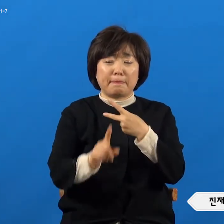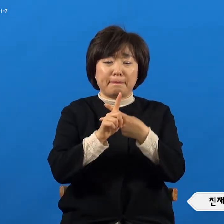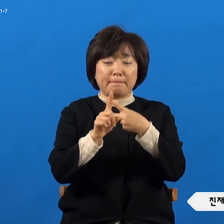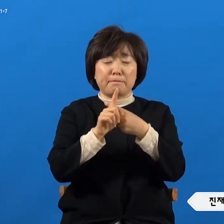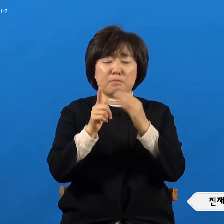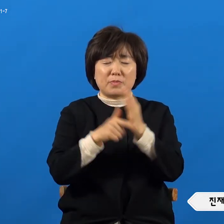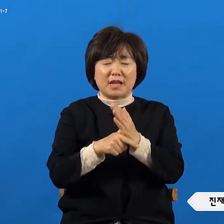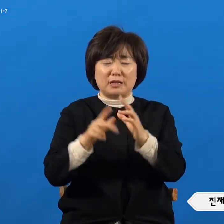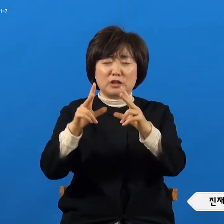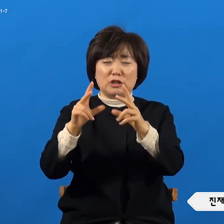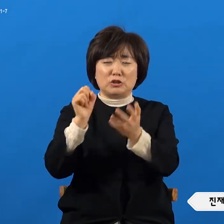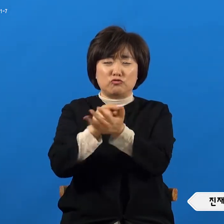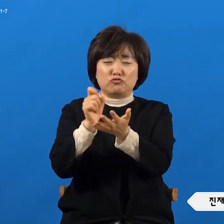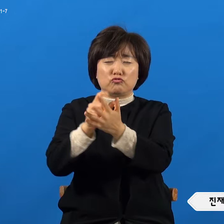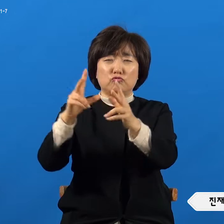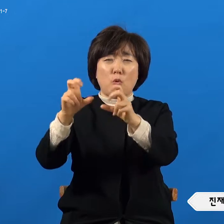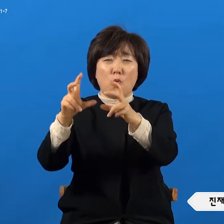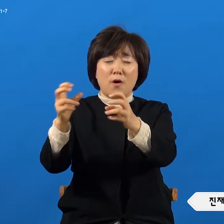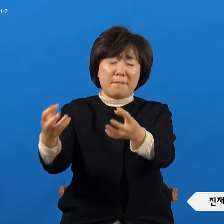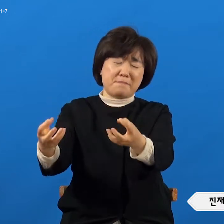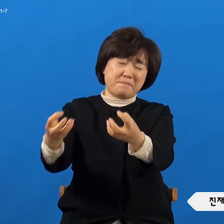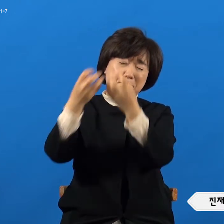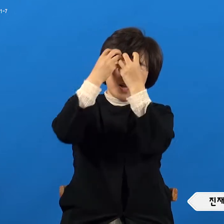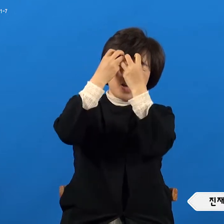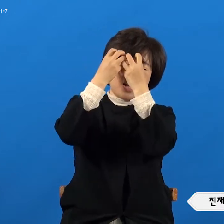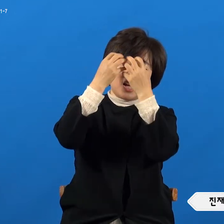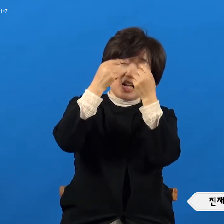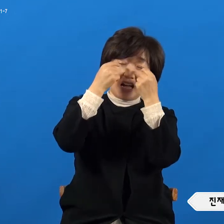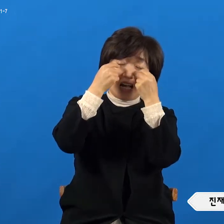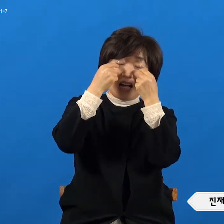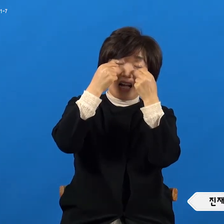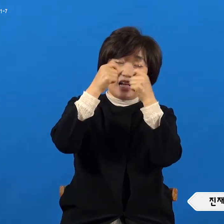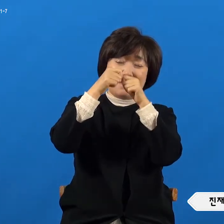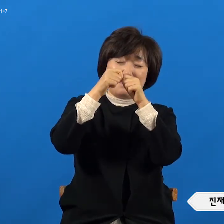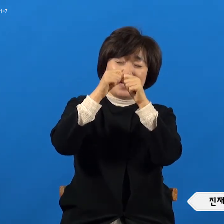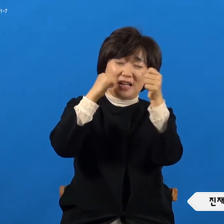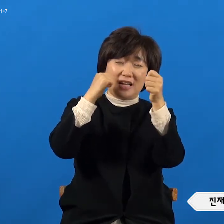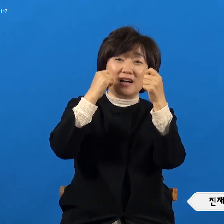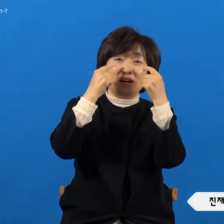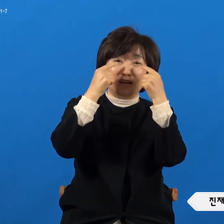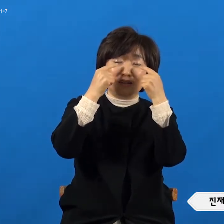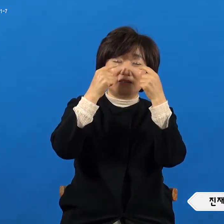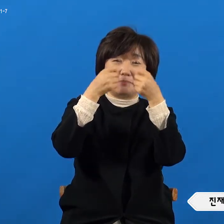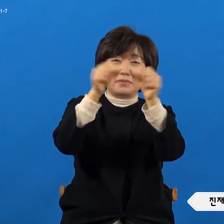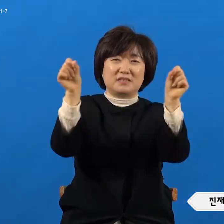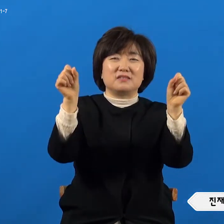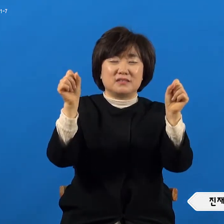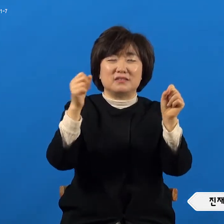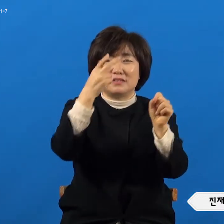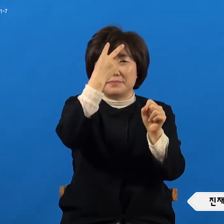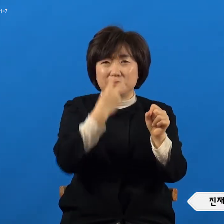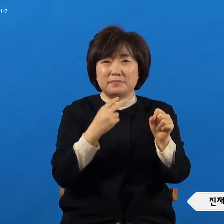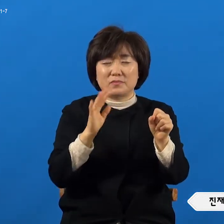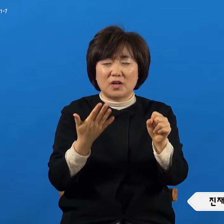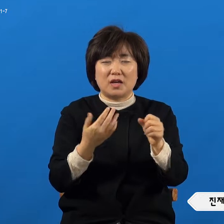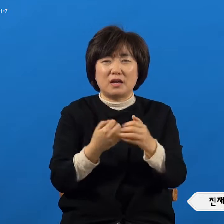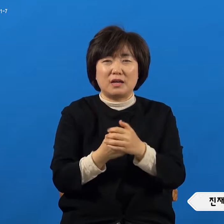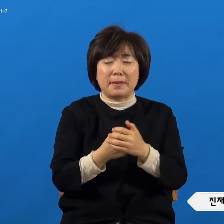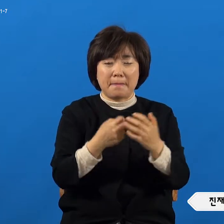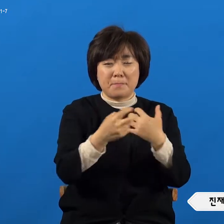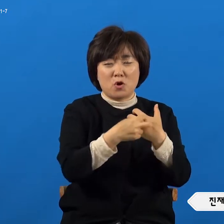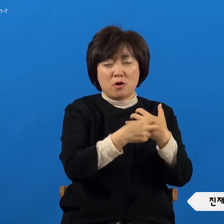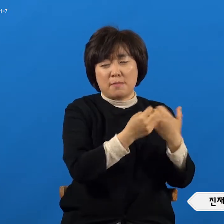축구공에 맞아서 망막이 찢어지면서 시력을 잃게 됩니다. 국립의료원에